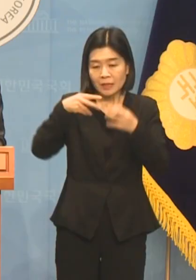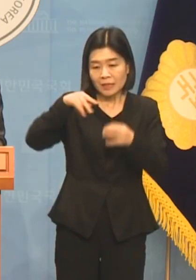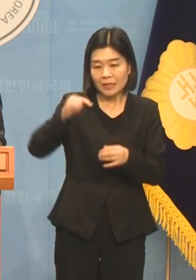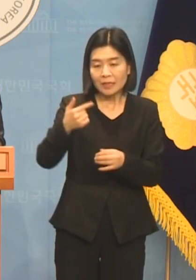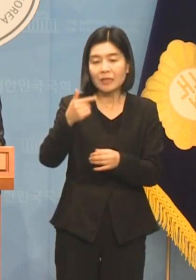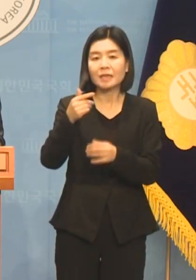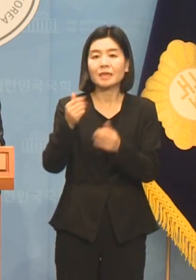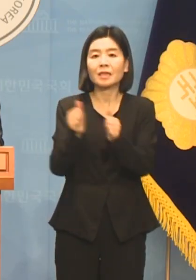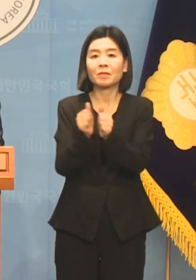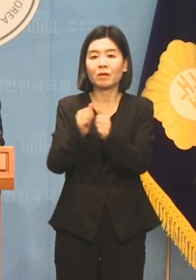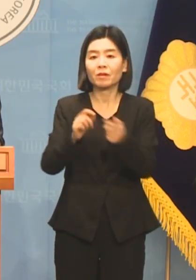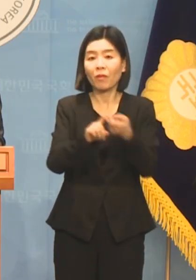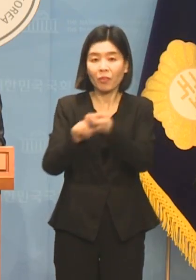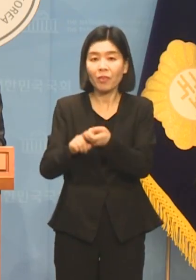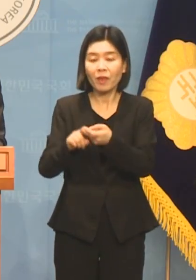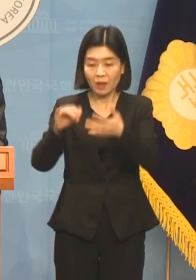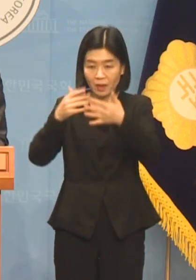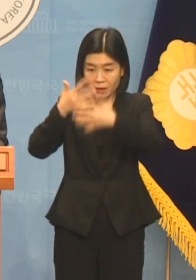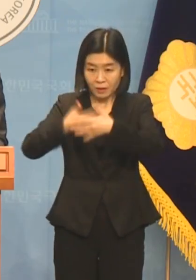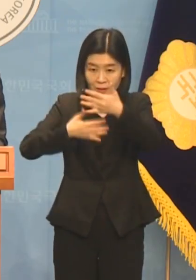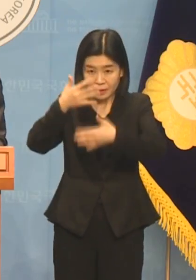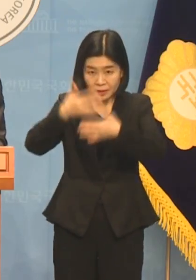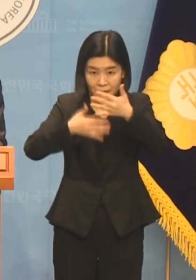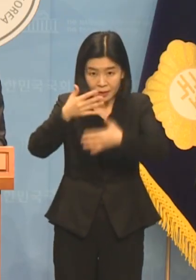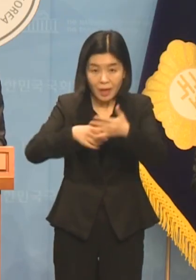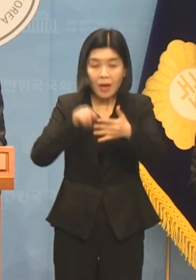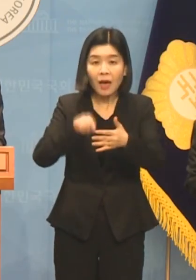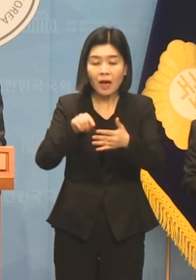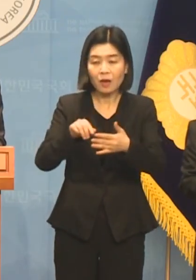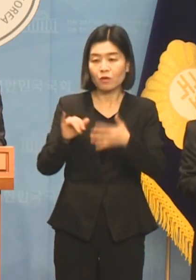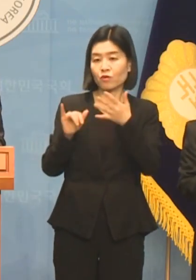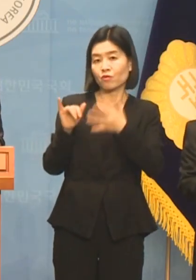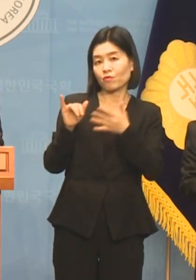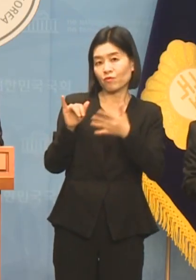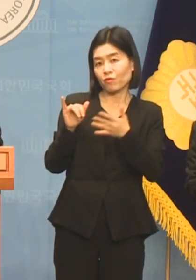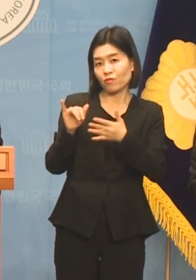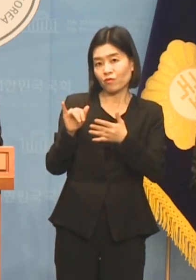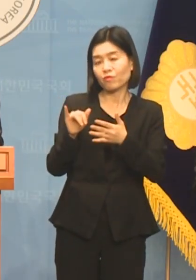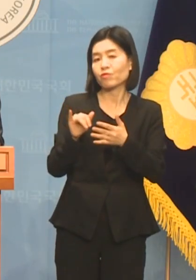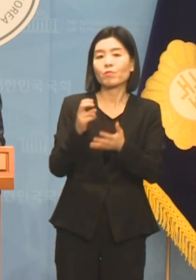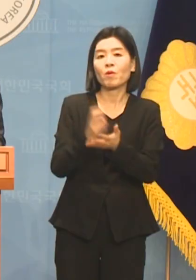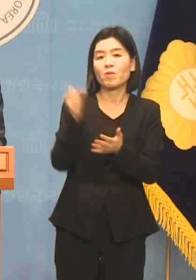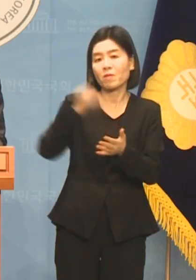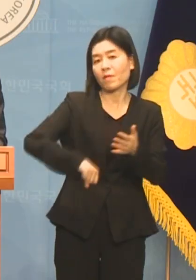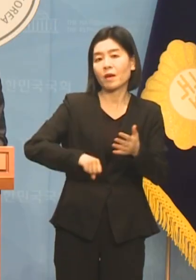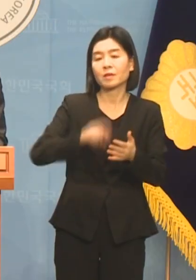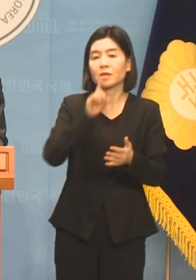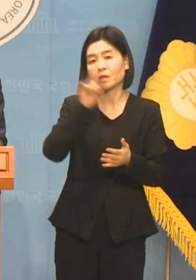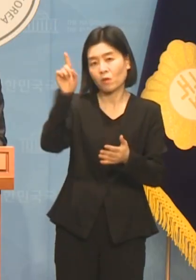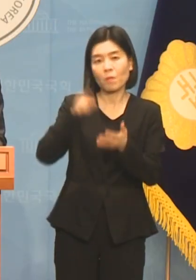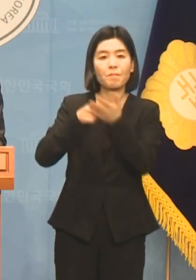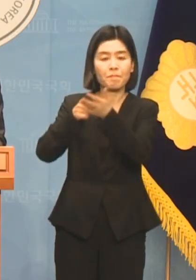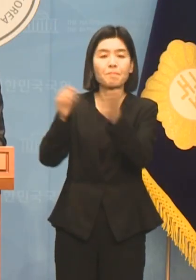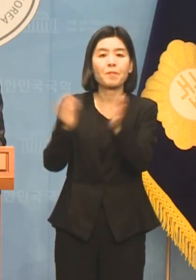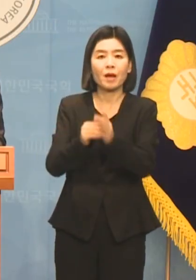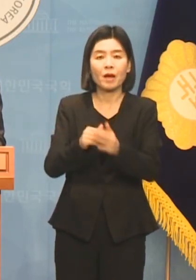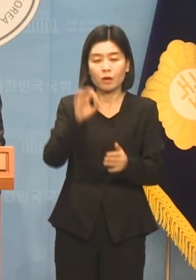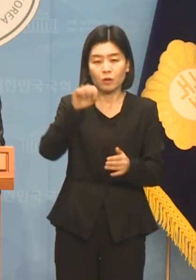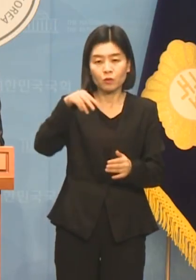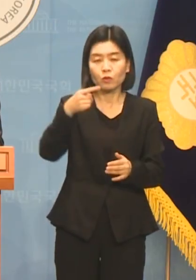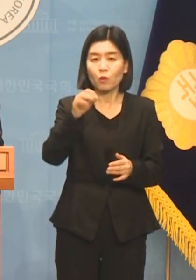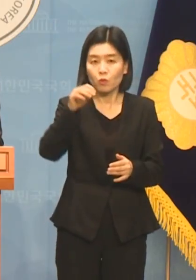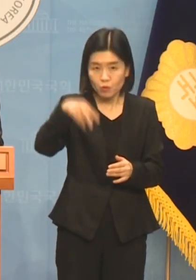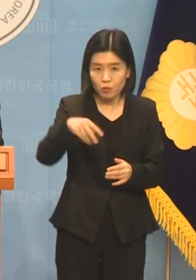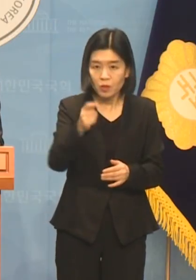대해 각각 유튜브 커뮤니티 가이드 위반으로 신고를 완료하였습니다. 유동규 TV에 대해서도 어제에